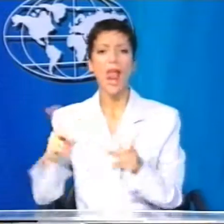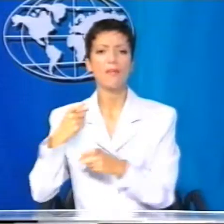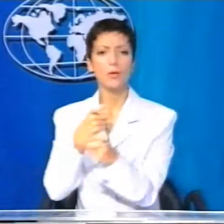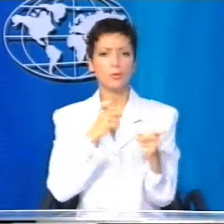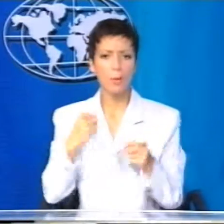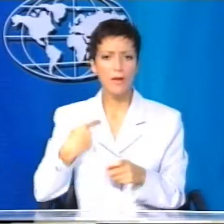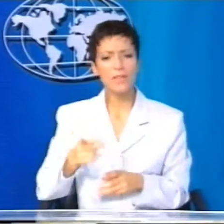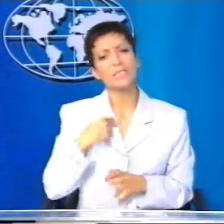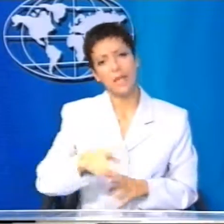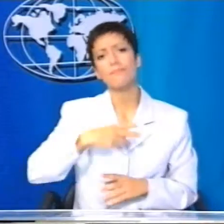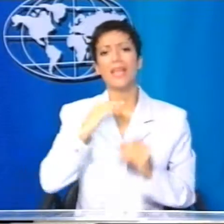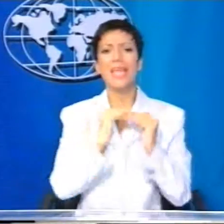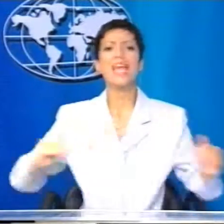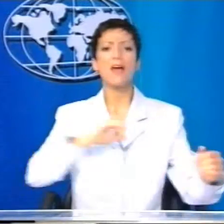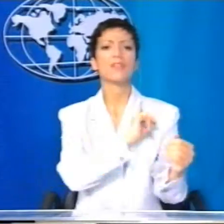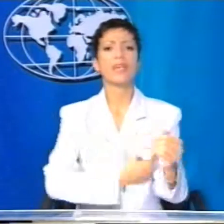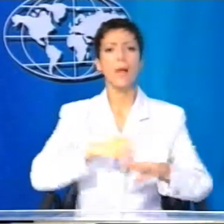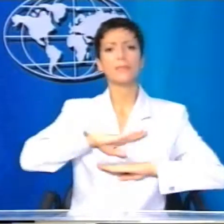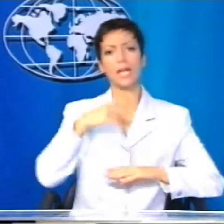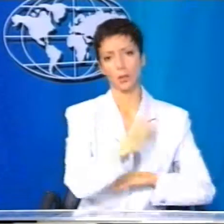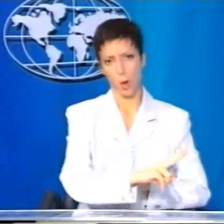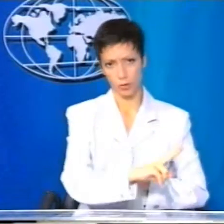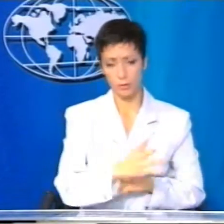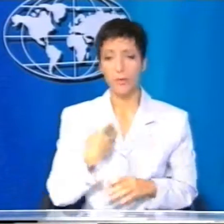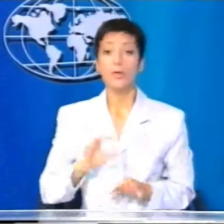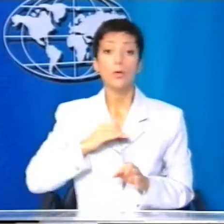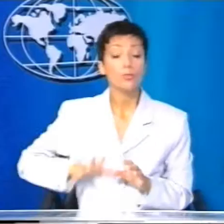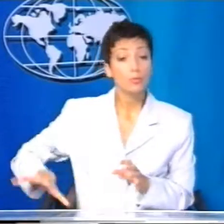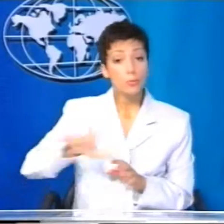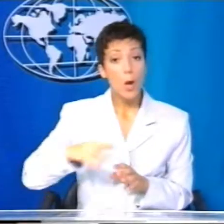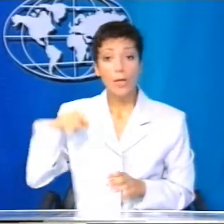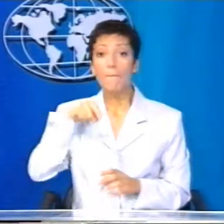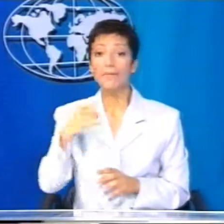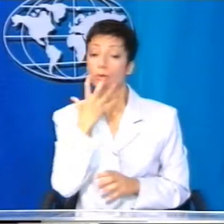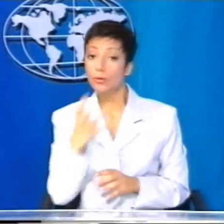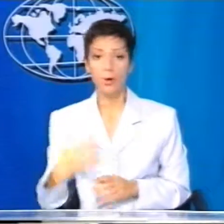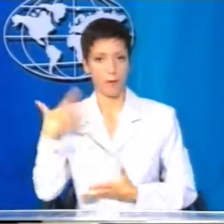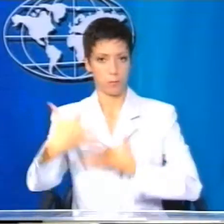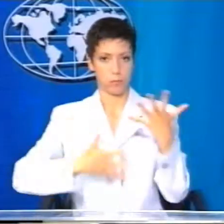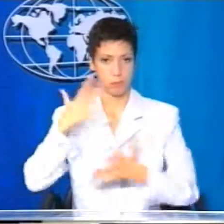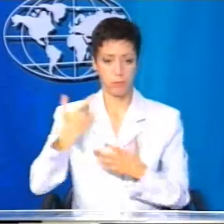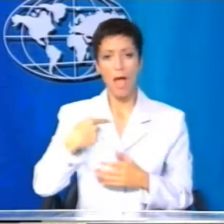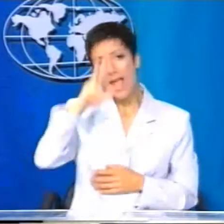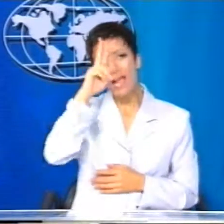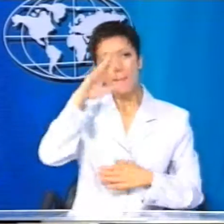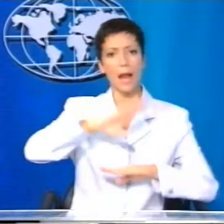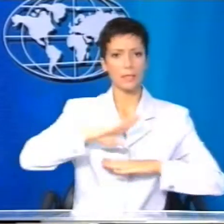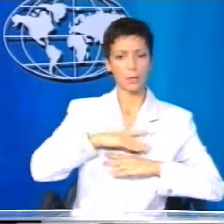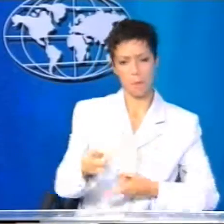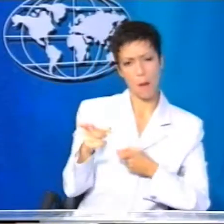Το σοβαρότερο επεισόδιο σημειώθηκε στην περιοχή του Πρίσρεν, όπου Γερμανοί στρατιώτες άνοιξαν πύρ εναντίον αυτοκινήτου στο οποίο